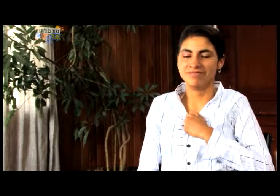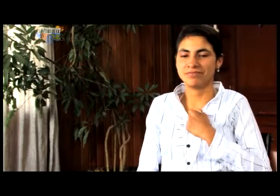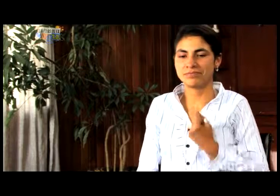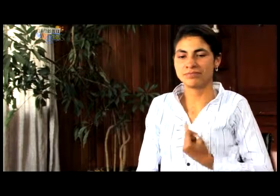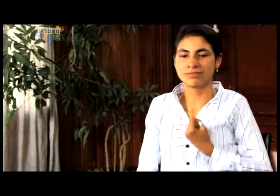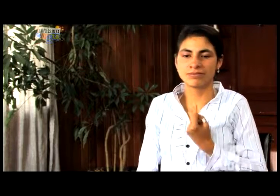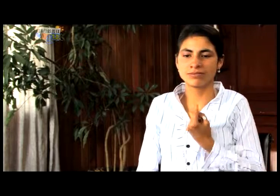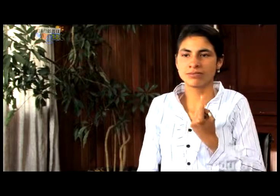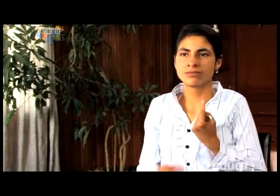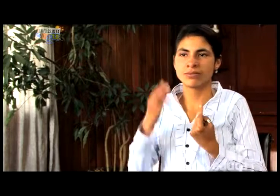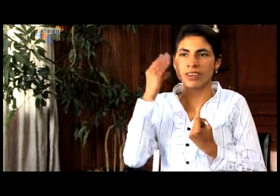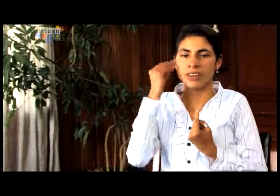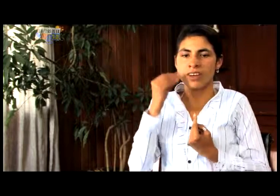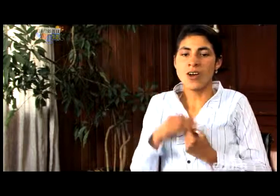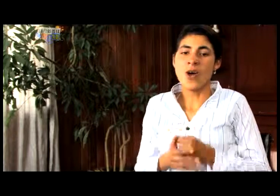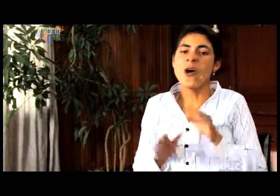Antes yo no sabía cuando conocía oyentes.